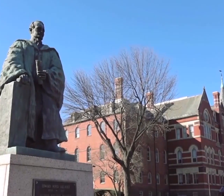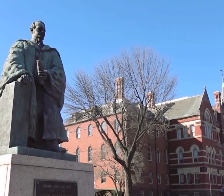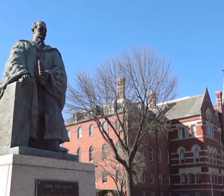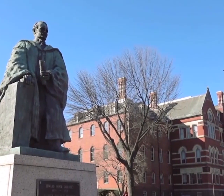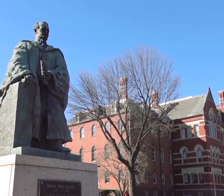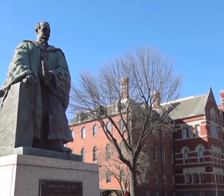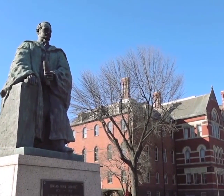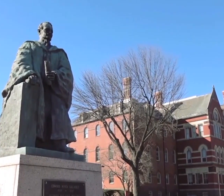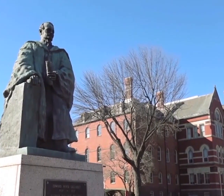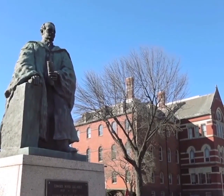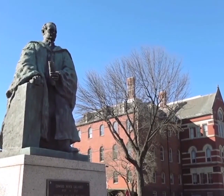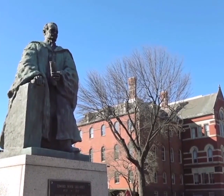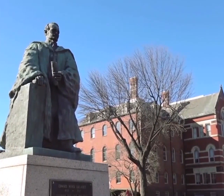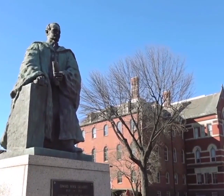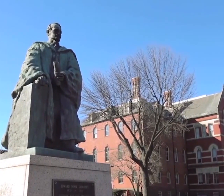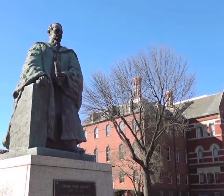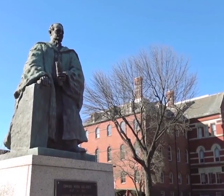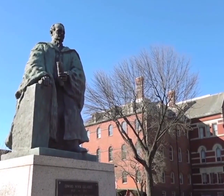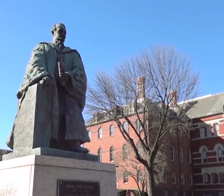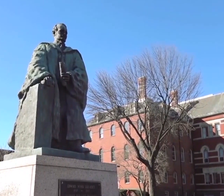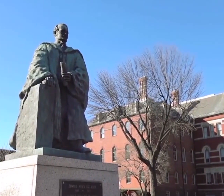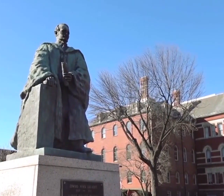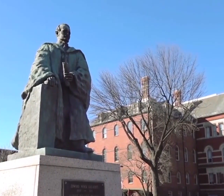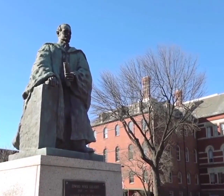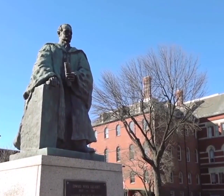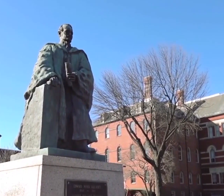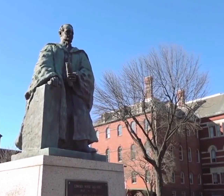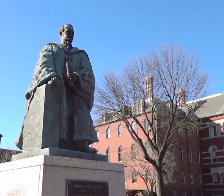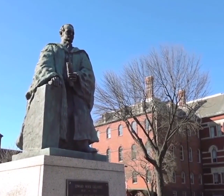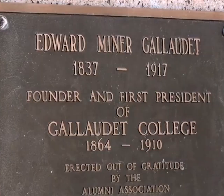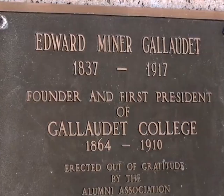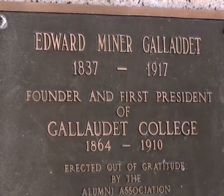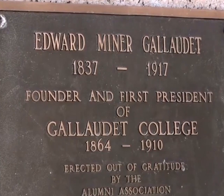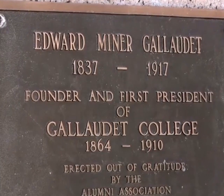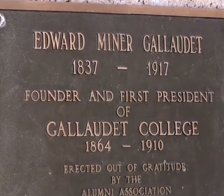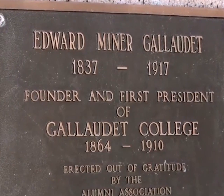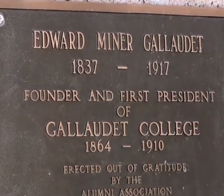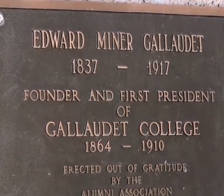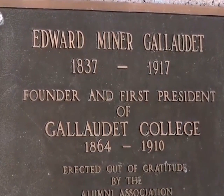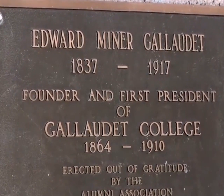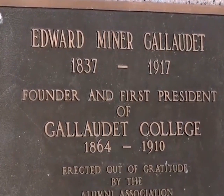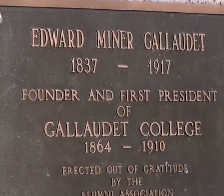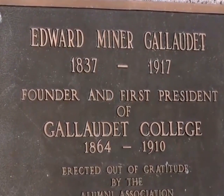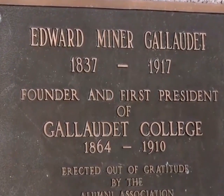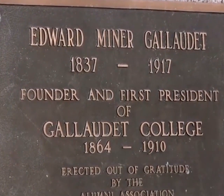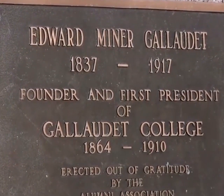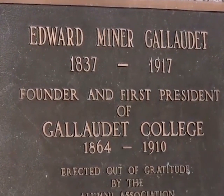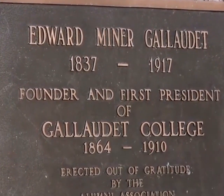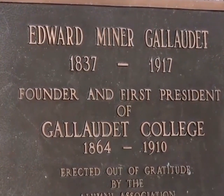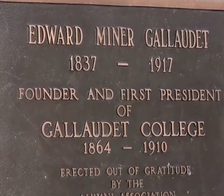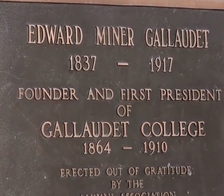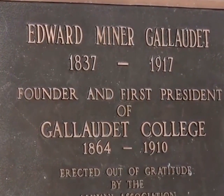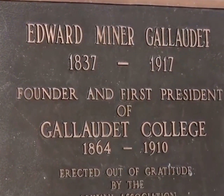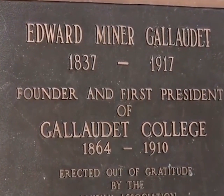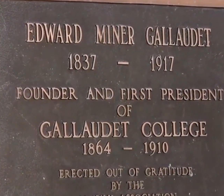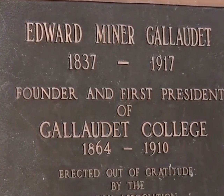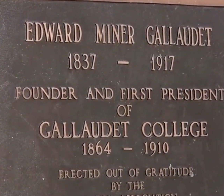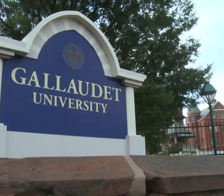ایسے میں جب بندش کے باعث بیشتر تعلیمی ادارے اپنے کورسز آن لائن پلیٹ فارمز پر منتقل کر رہے ہیں، واشنگٹن ڈی سی میں واقع